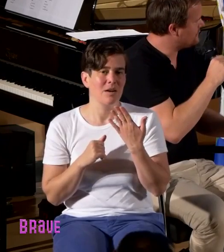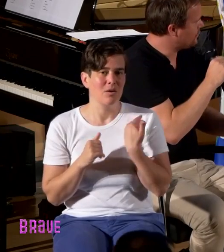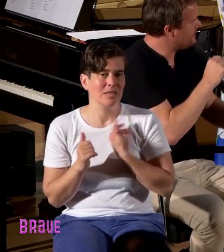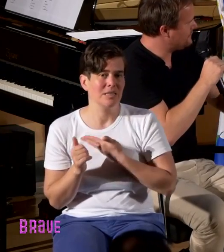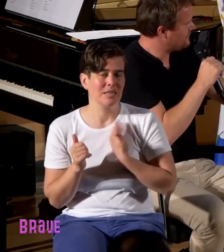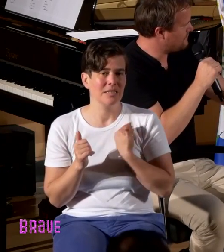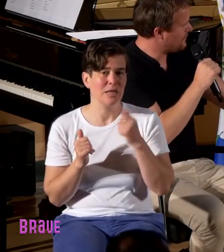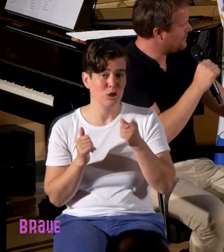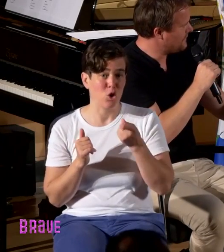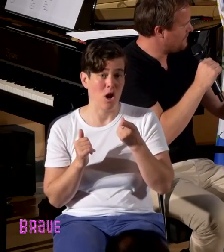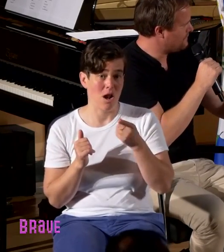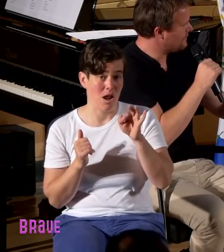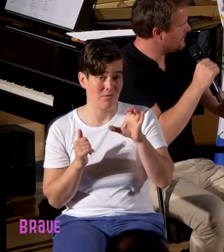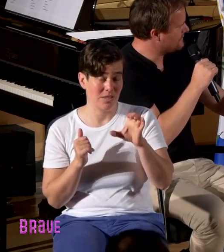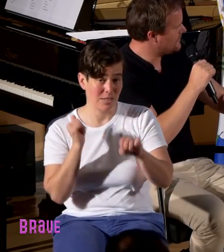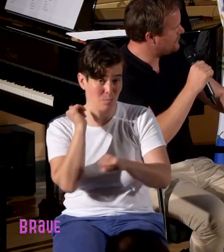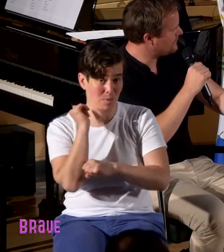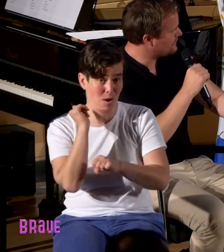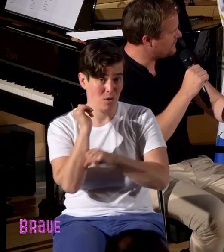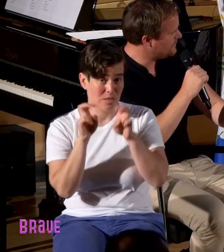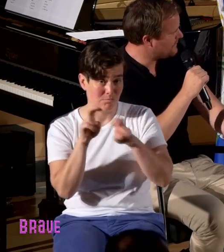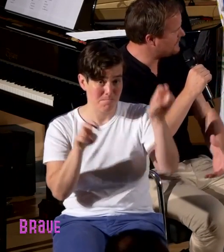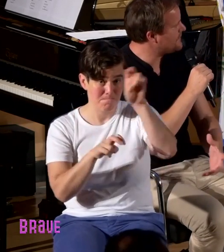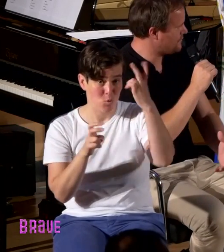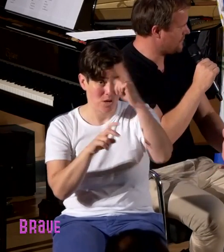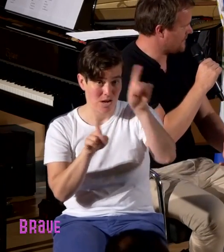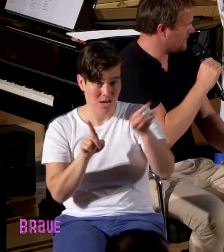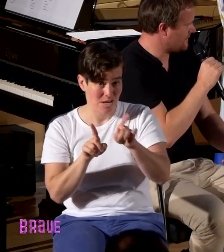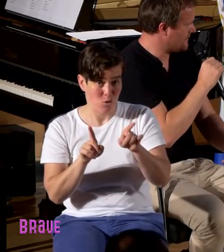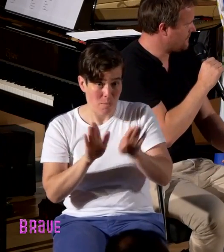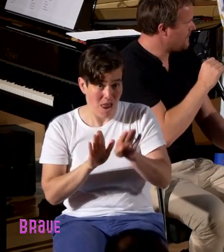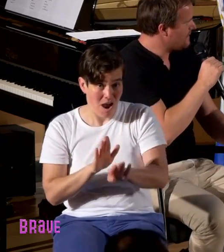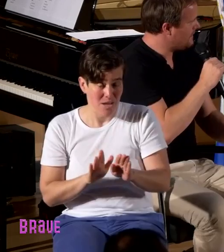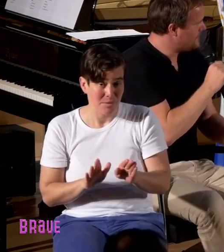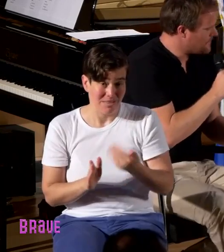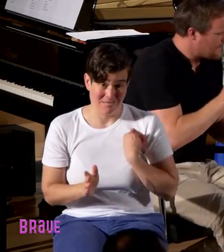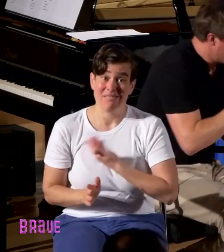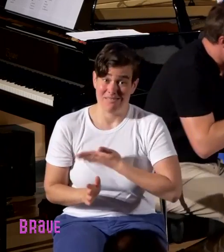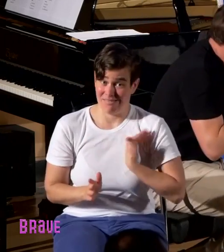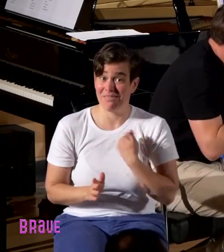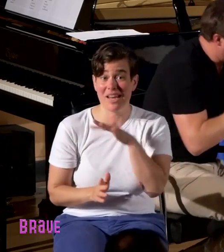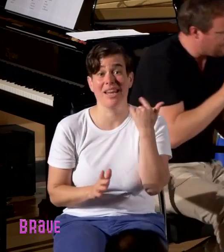ambivalent. Soll der FC St. Pauli mal erfolgreich sein oder soll er lieber nicht erfolgreich sein?